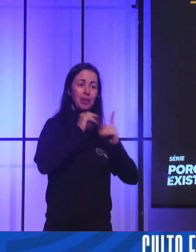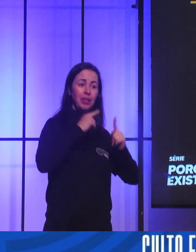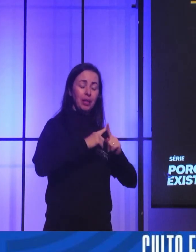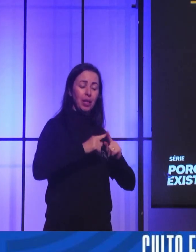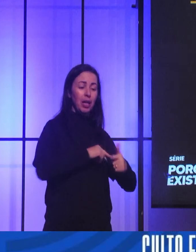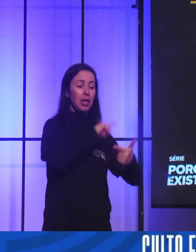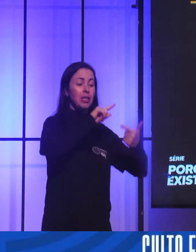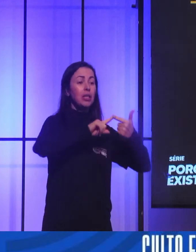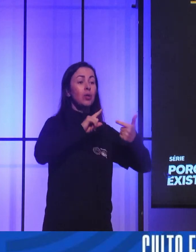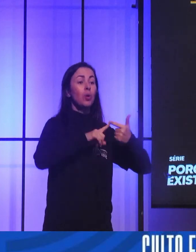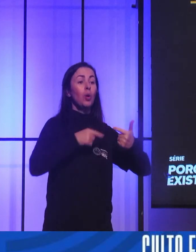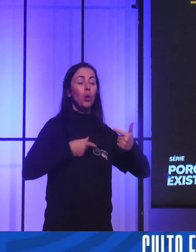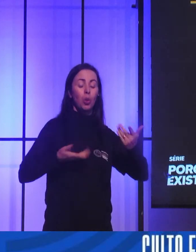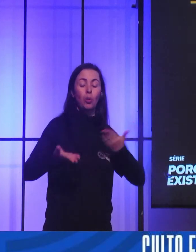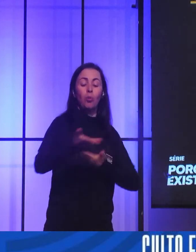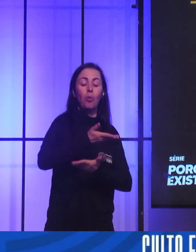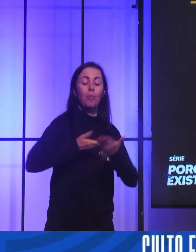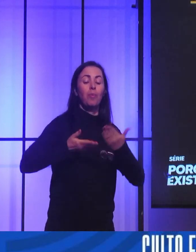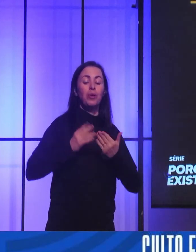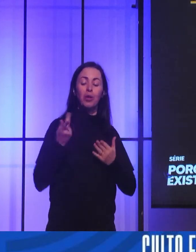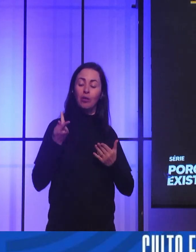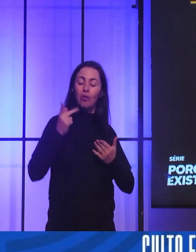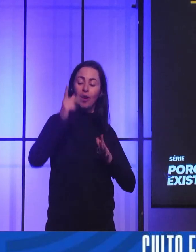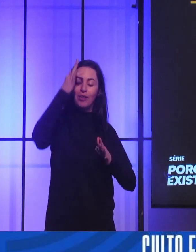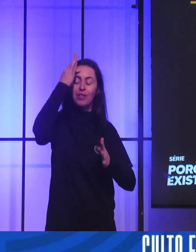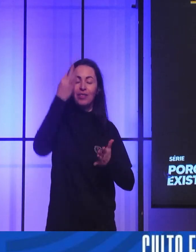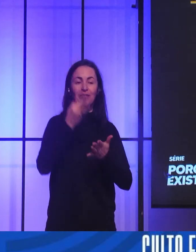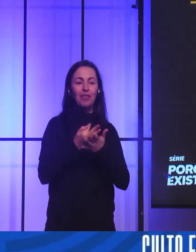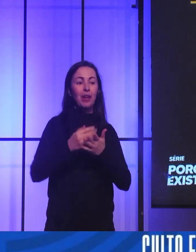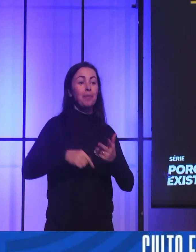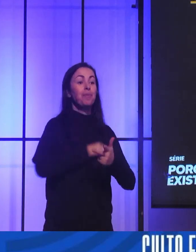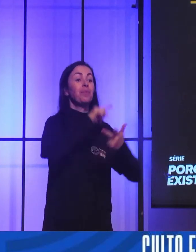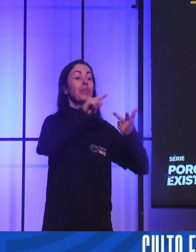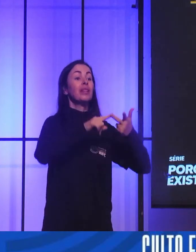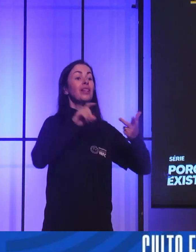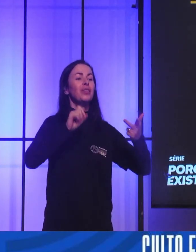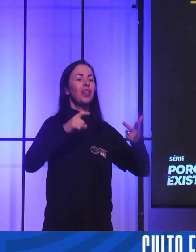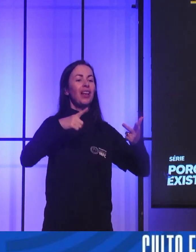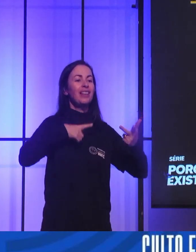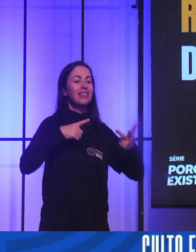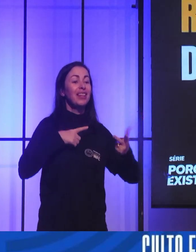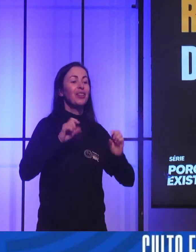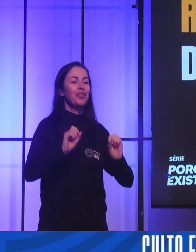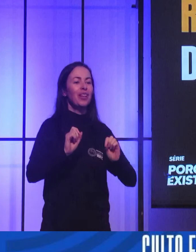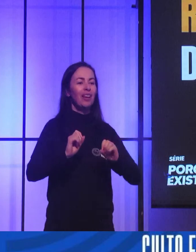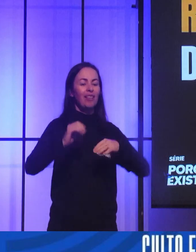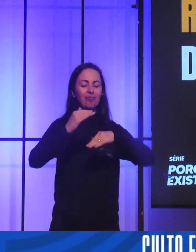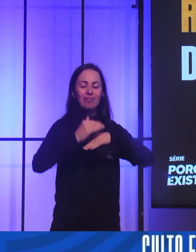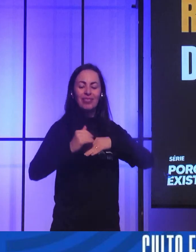nossa história de fé e cultivando relacionamentos.